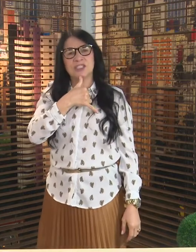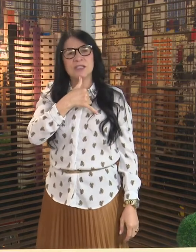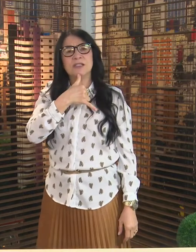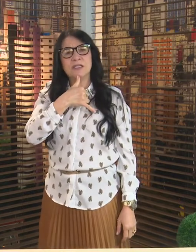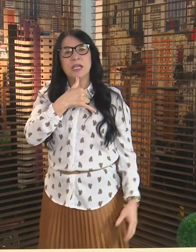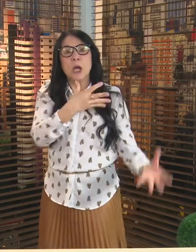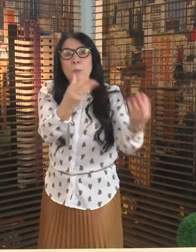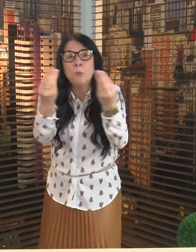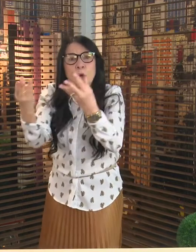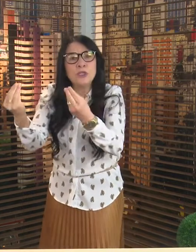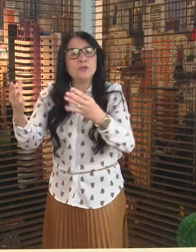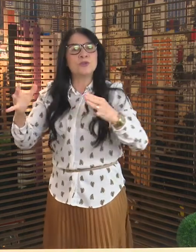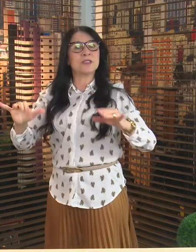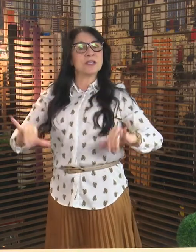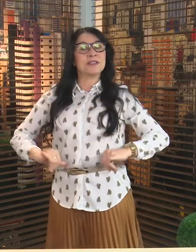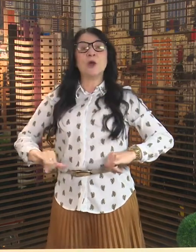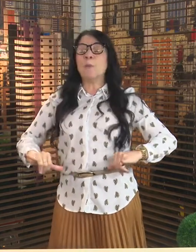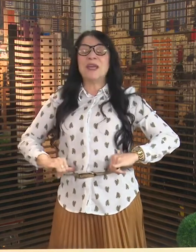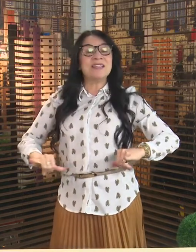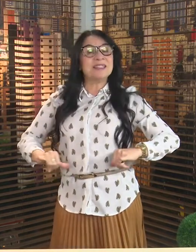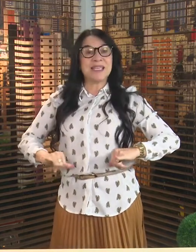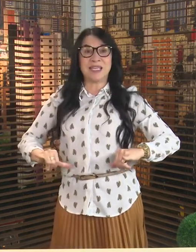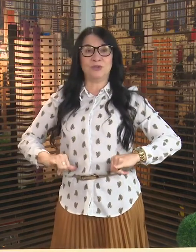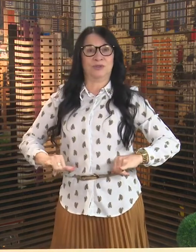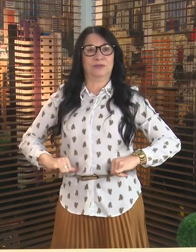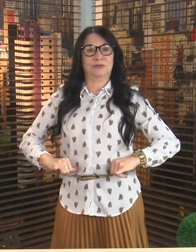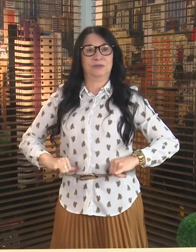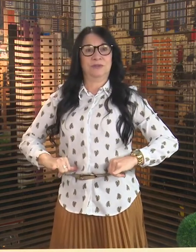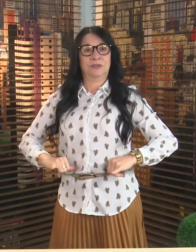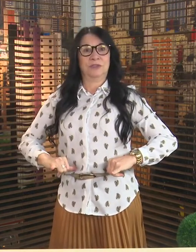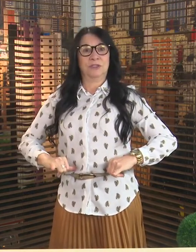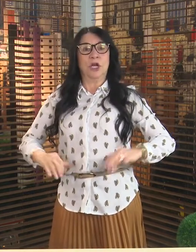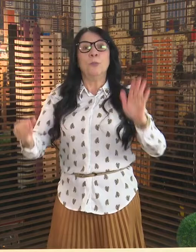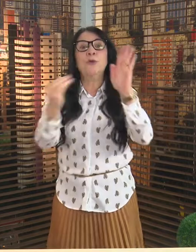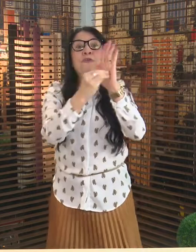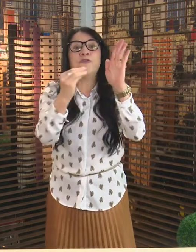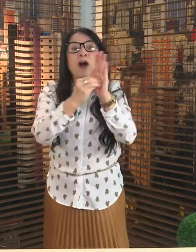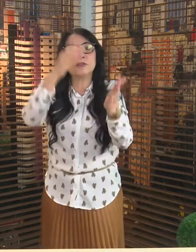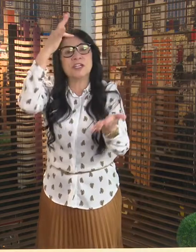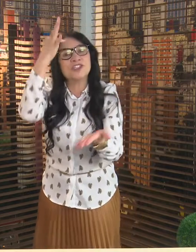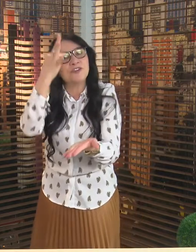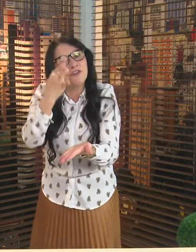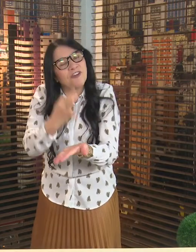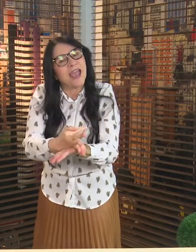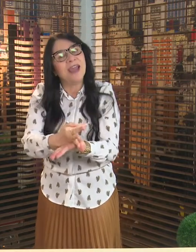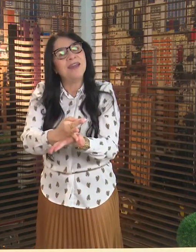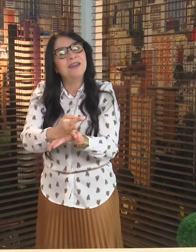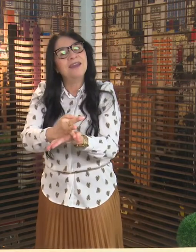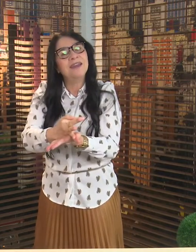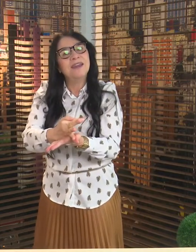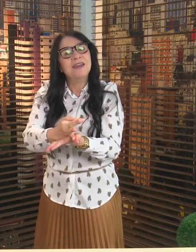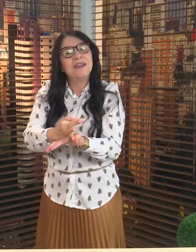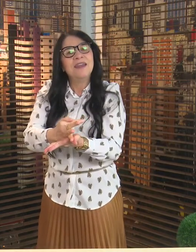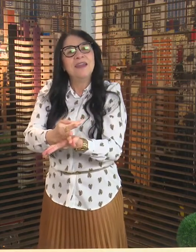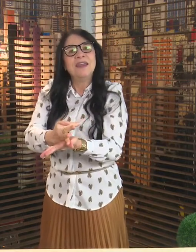Infelizmente, muitos estão perecendo por falta de fé